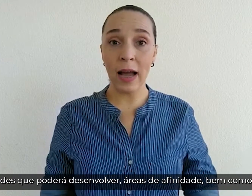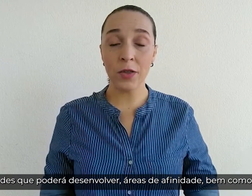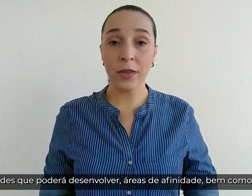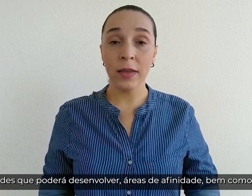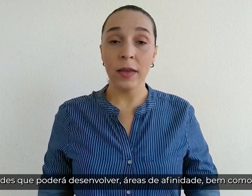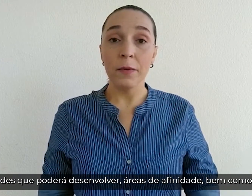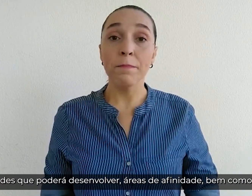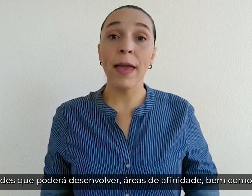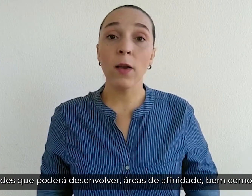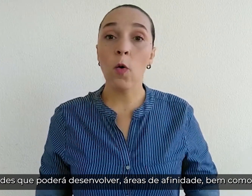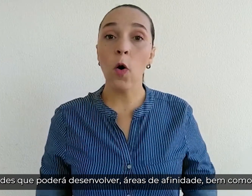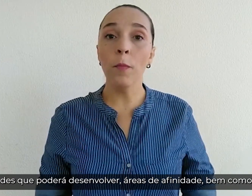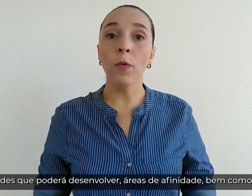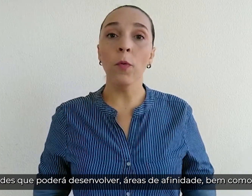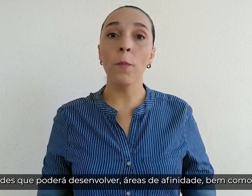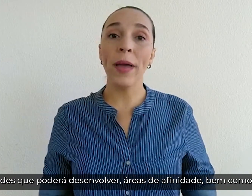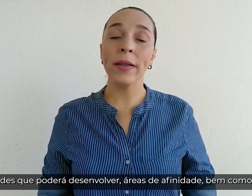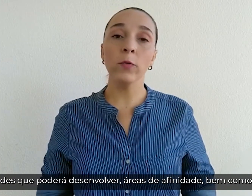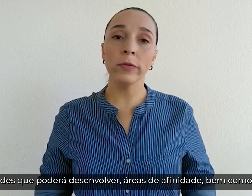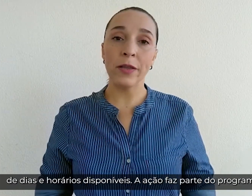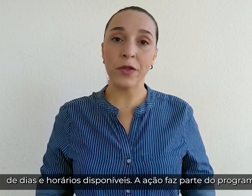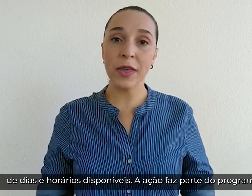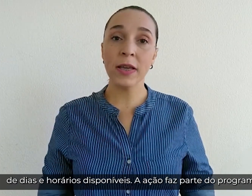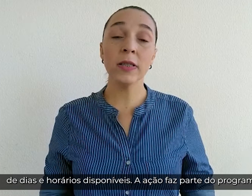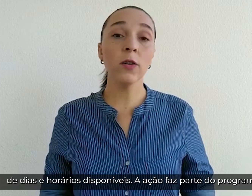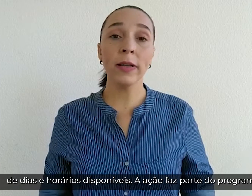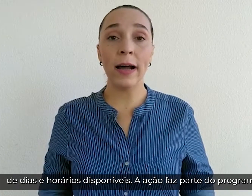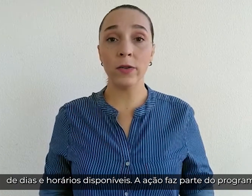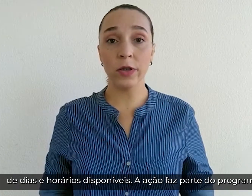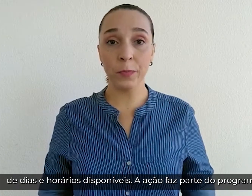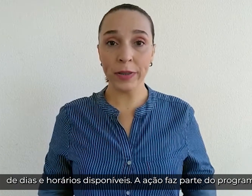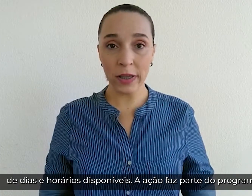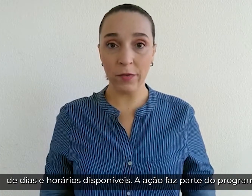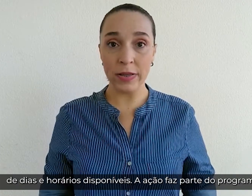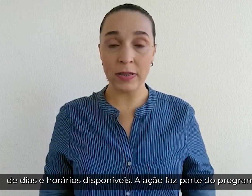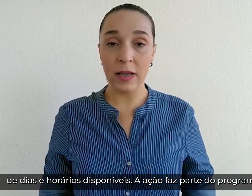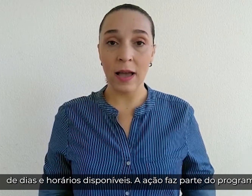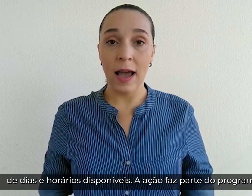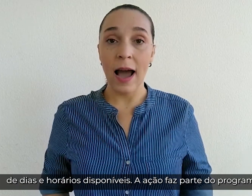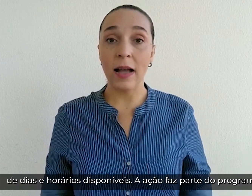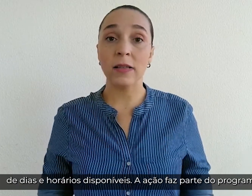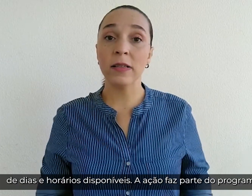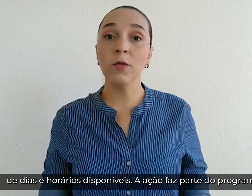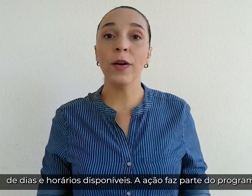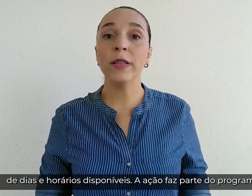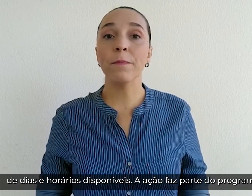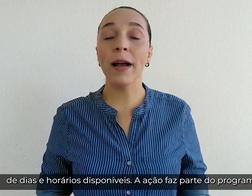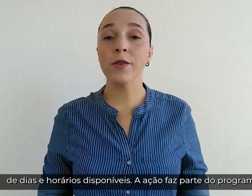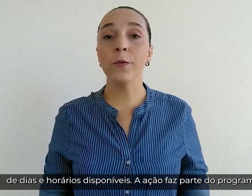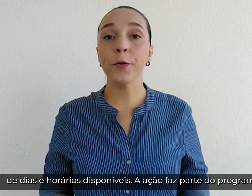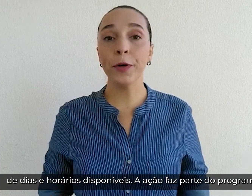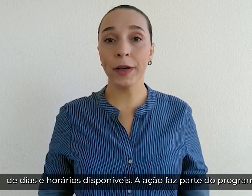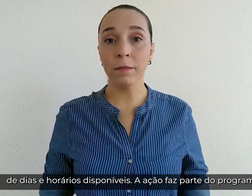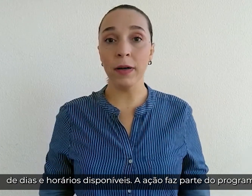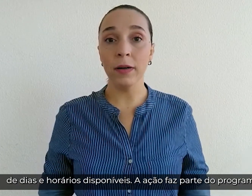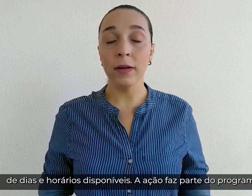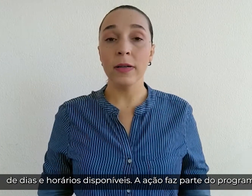afinidade, bem como o período de dias e horários disponíveis. A ação faz parte do programa